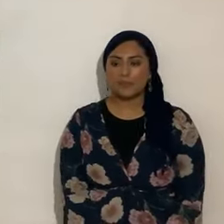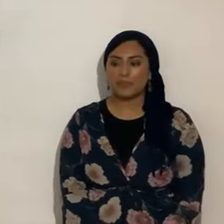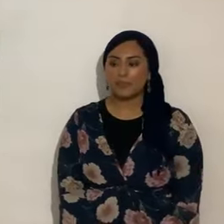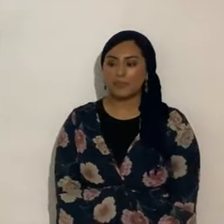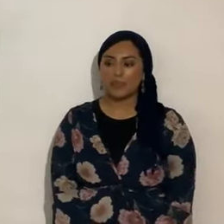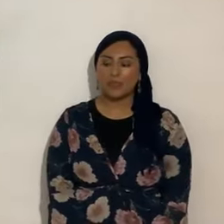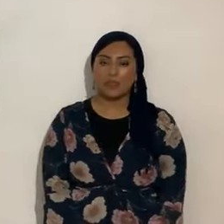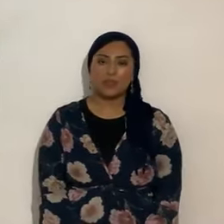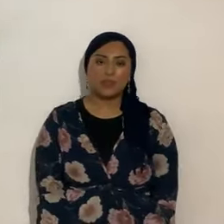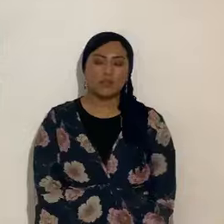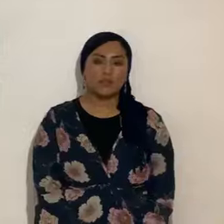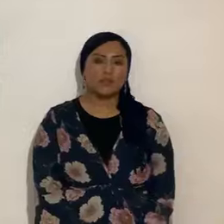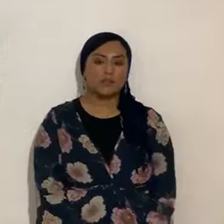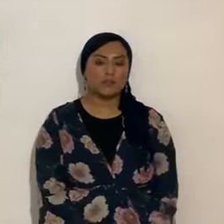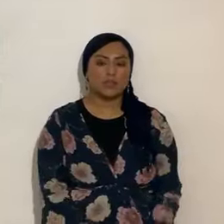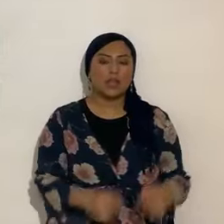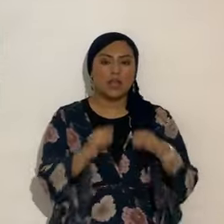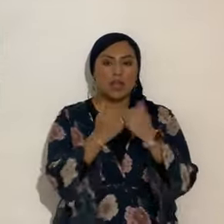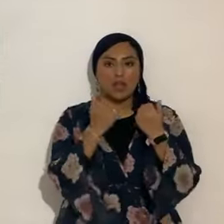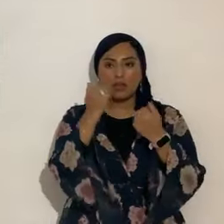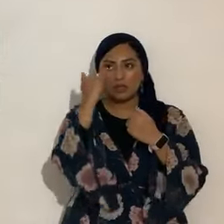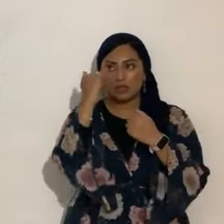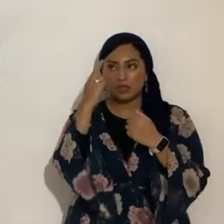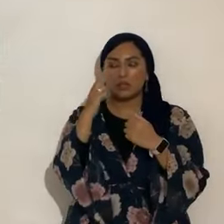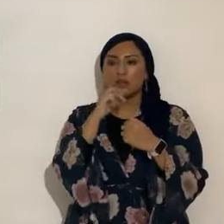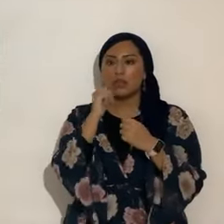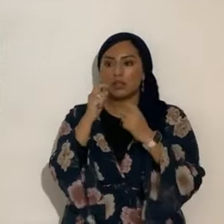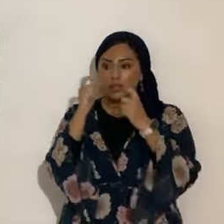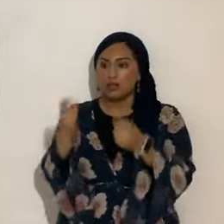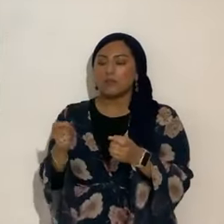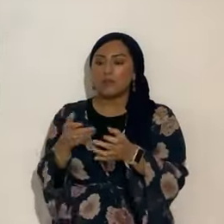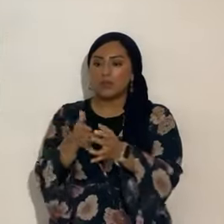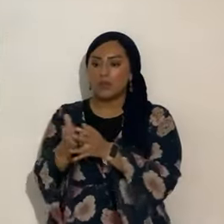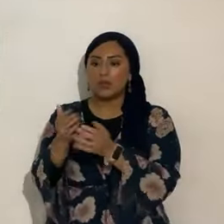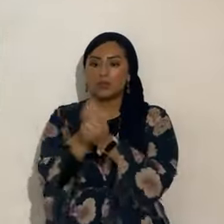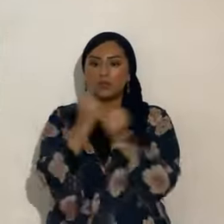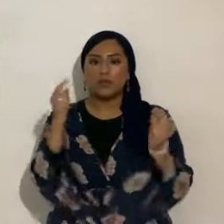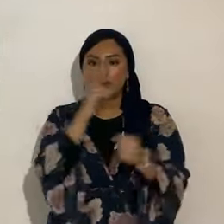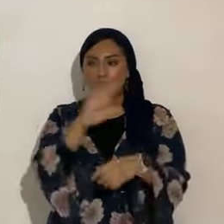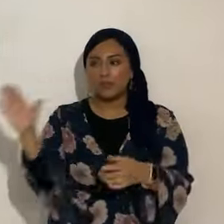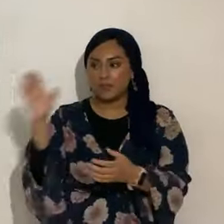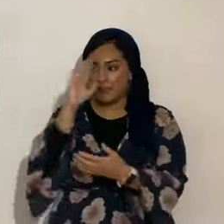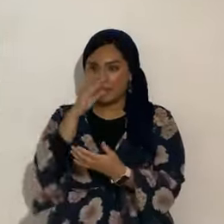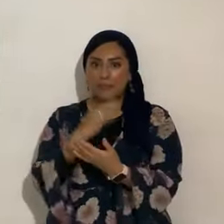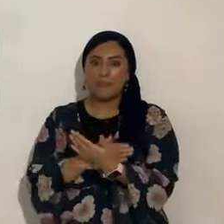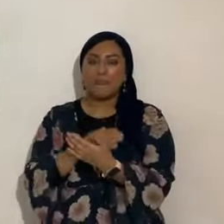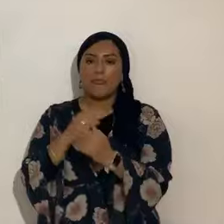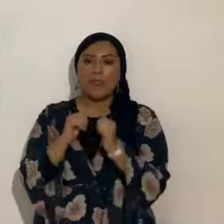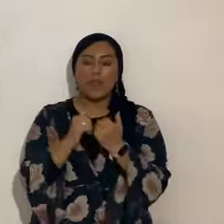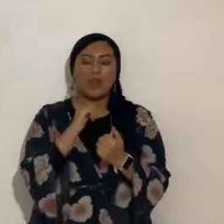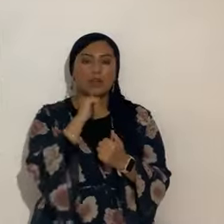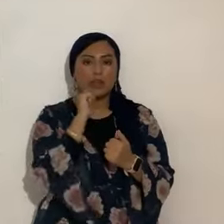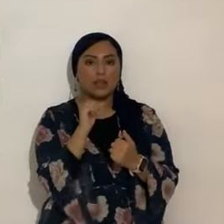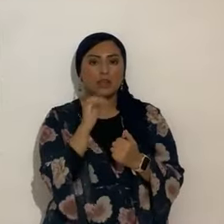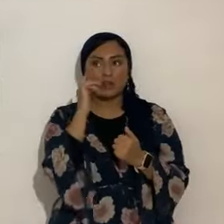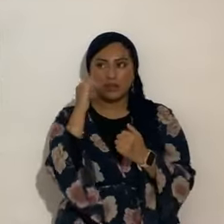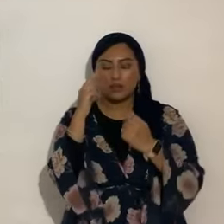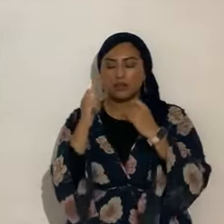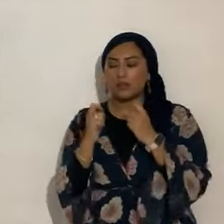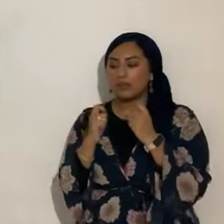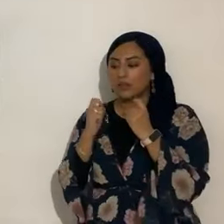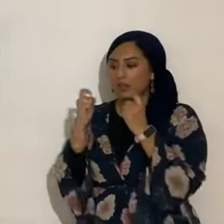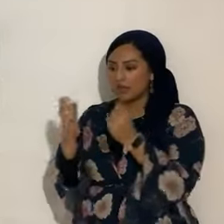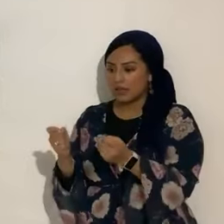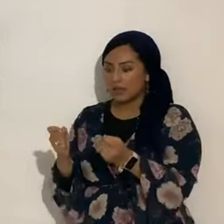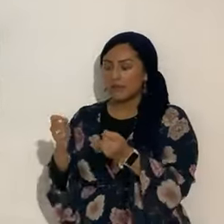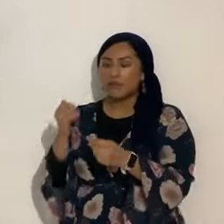¿cómo no iba a dar el Eterno el medio de salvación para sus hijos obedientes? ¿Cómo no iba a dar el Eterno Yahweh